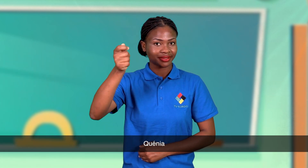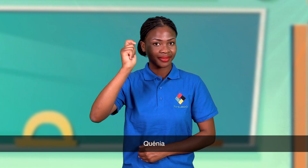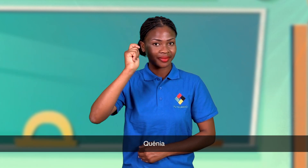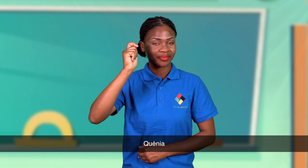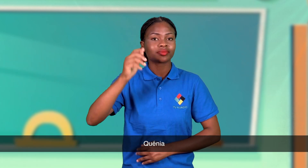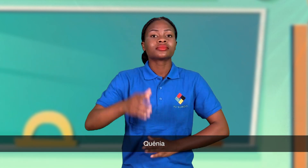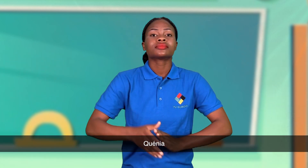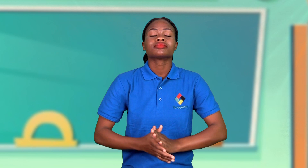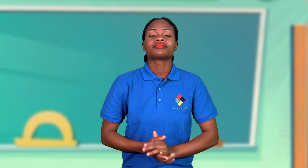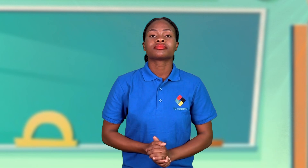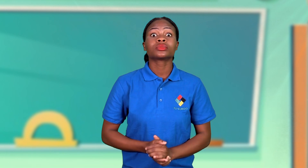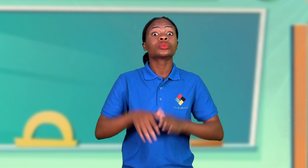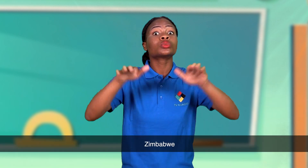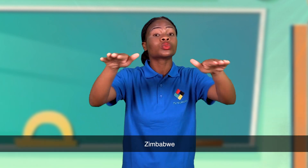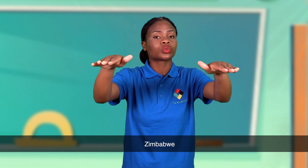Quênia,